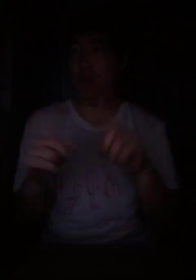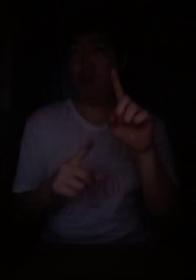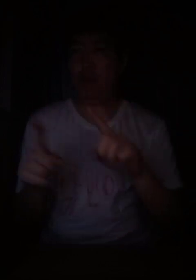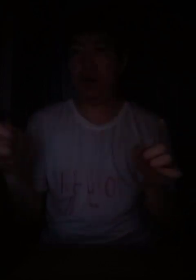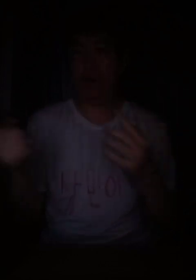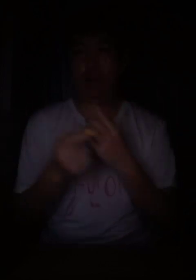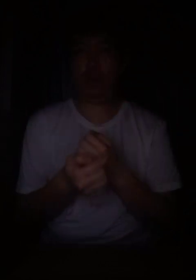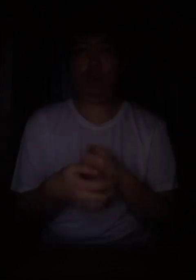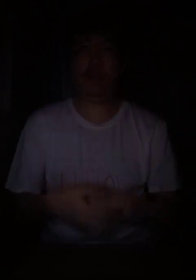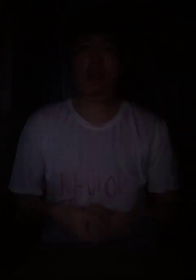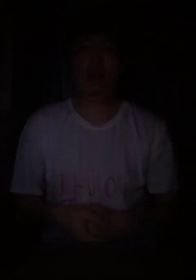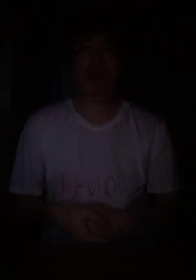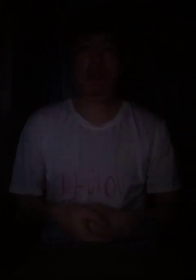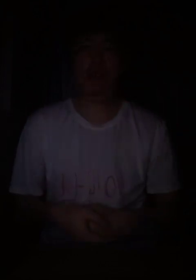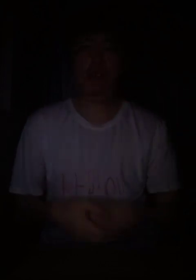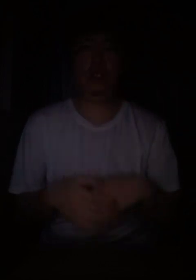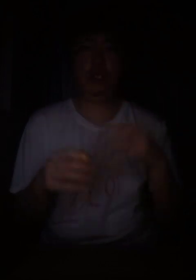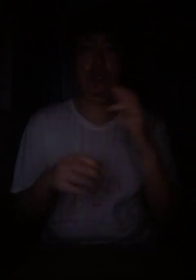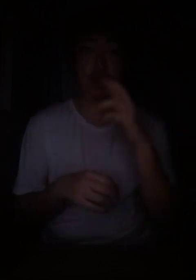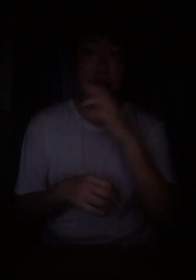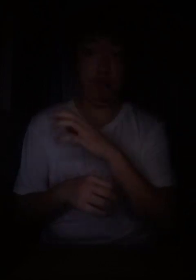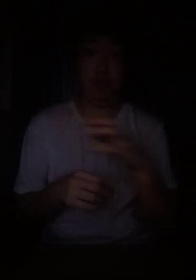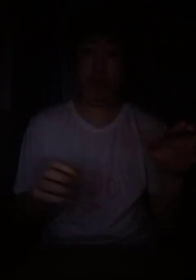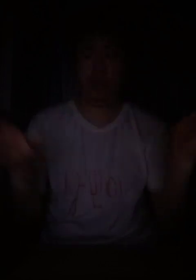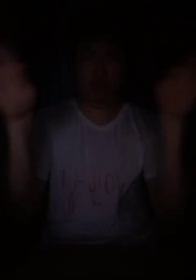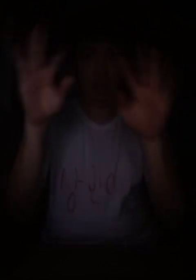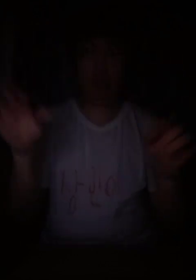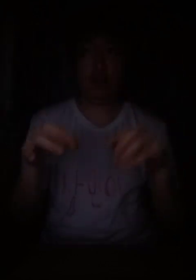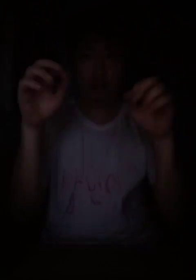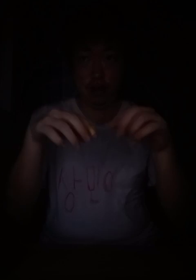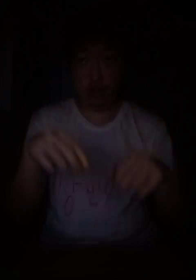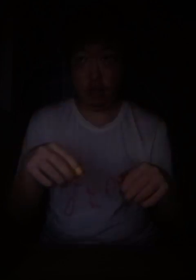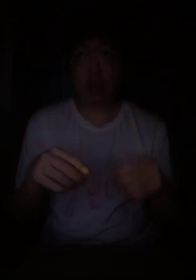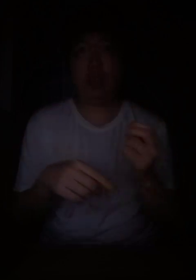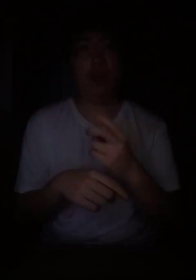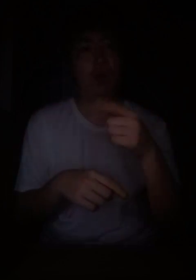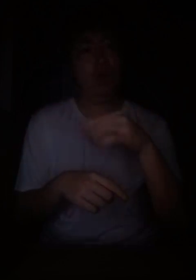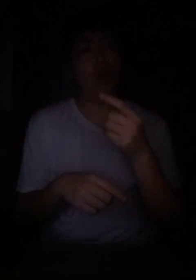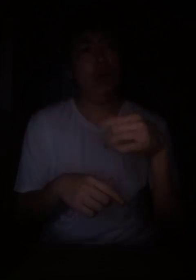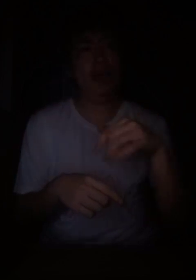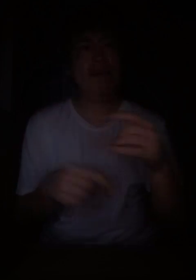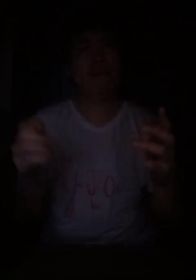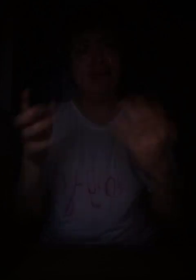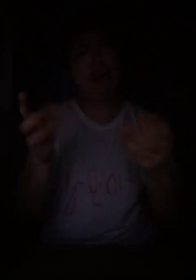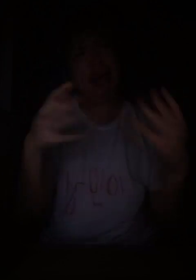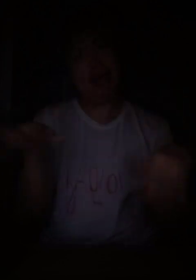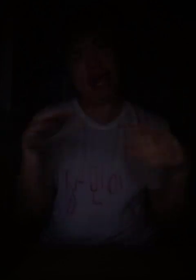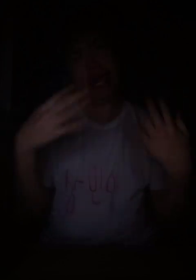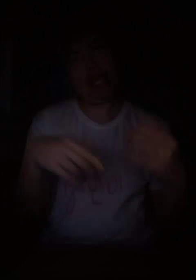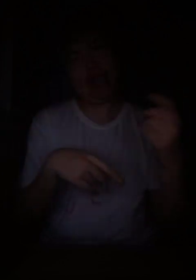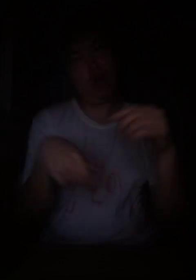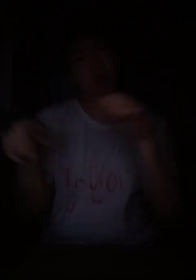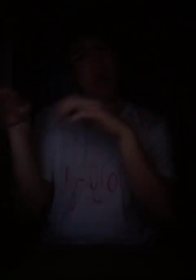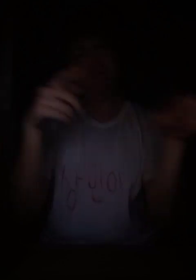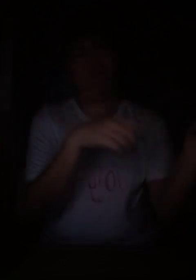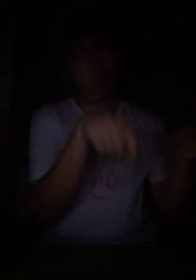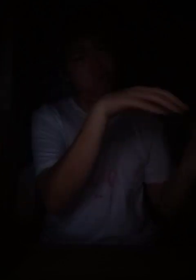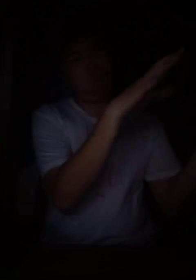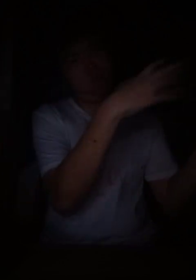꼽힙니다. 특히 낮보다 밤에 강한 비를 유발하는 고온가스판 빠른 바람이 서쪽으로 불어들면서